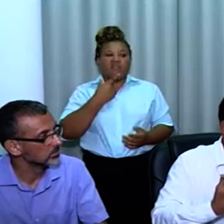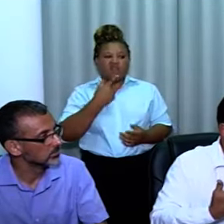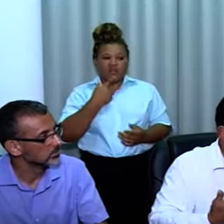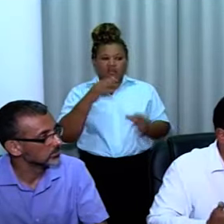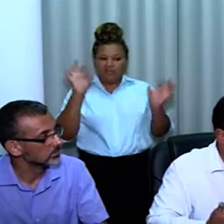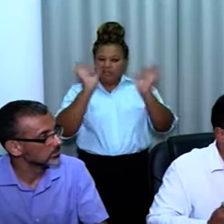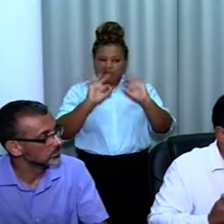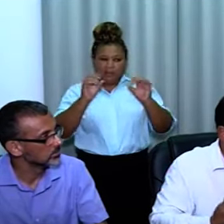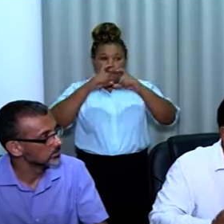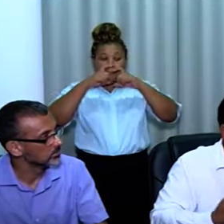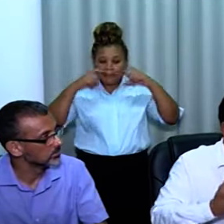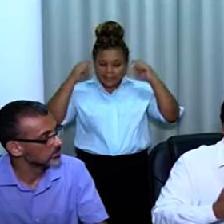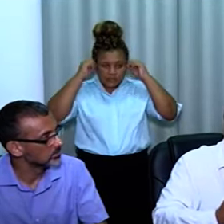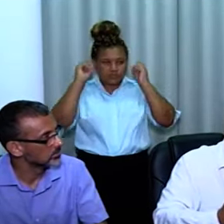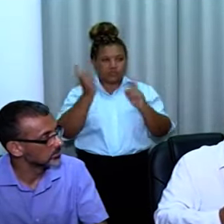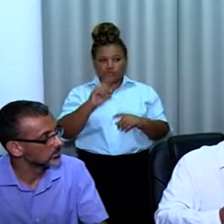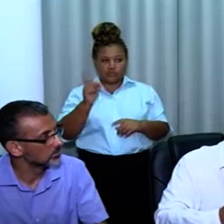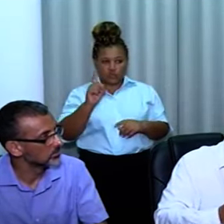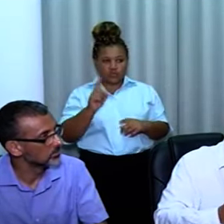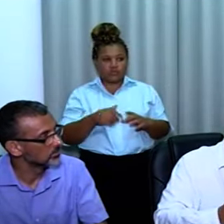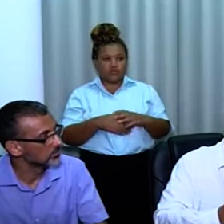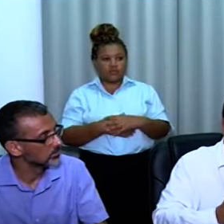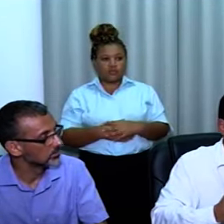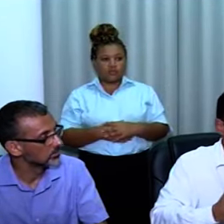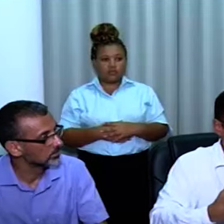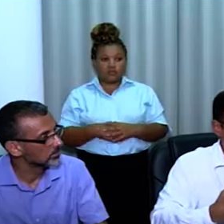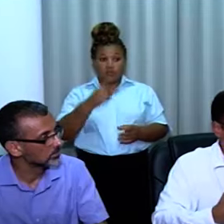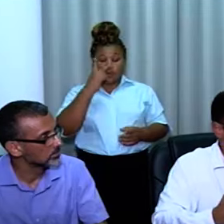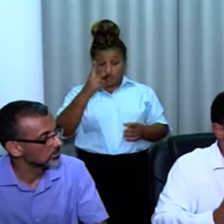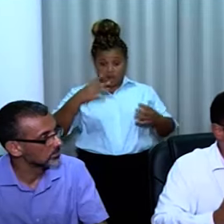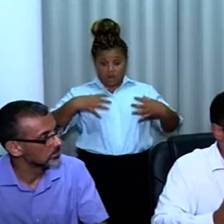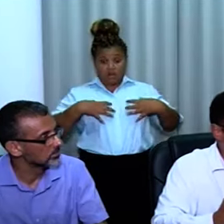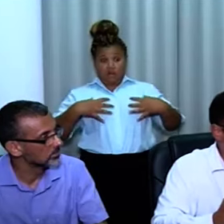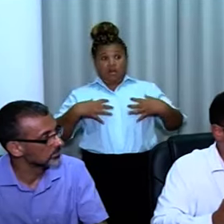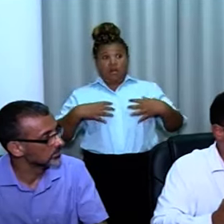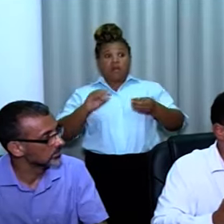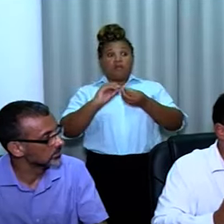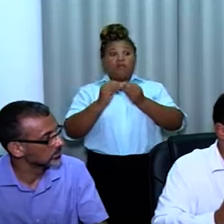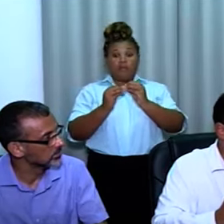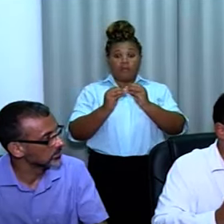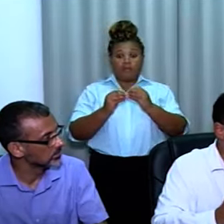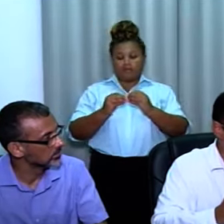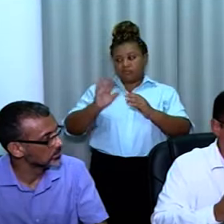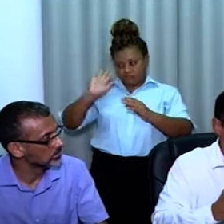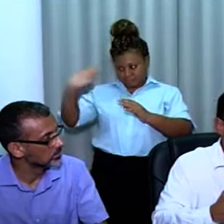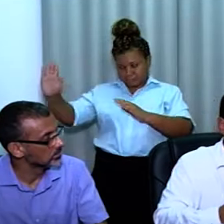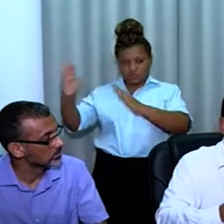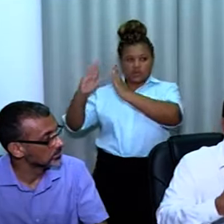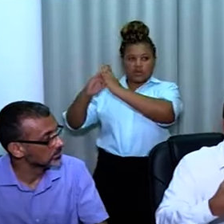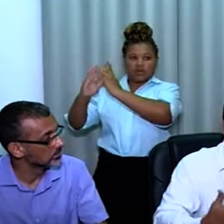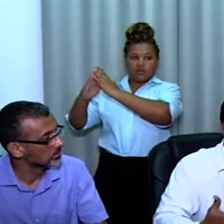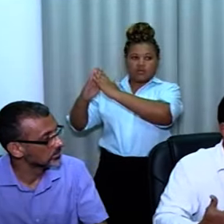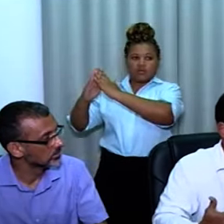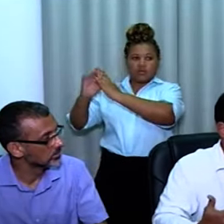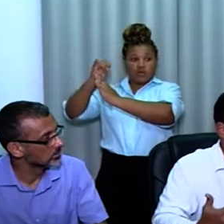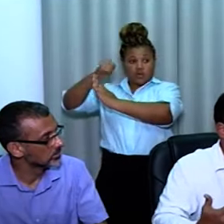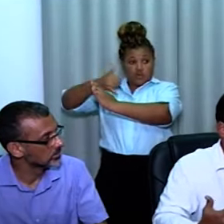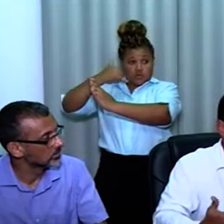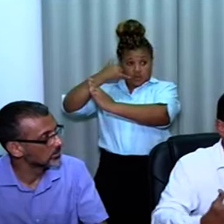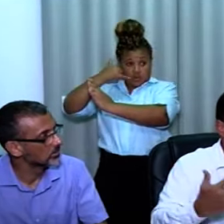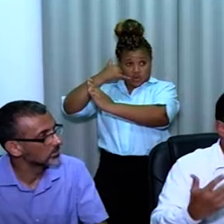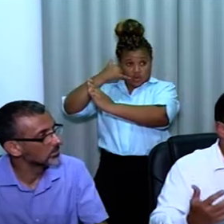besoin de service à santé, ou besoin de soins, call-nous avant. Vous connaissez ça, numéro 141 est très busy. Bien dans les autres numéros, car tu